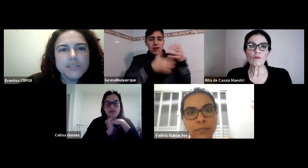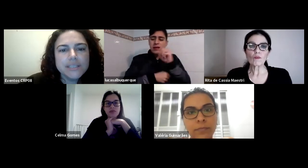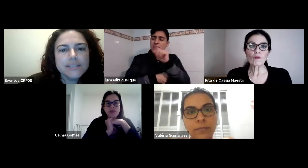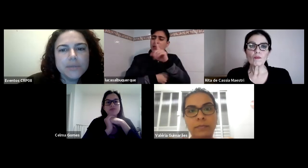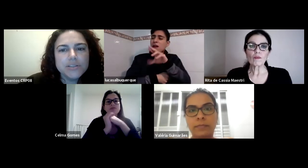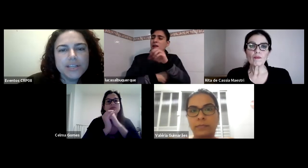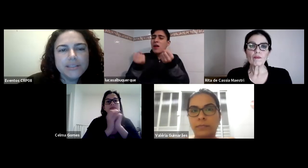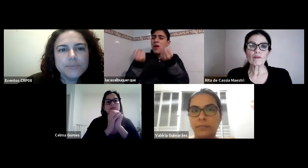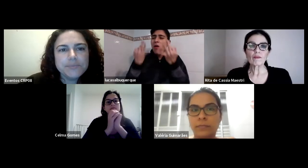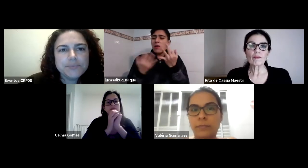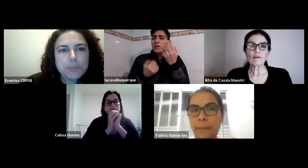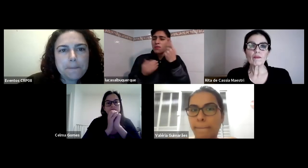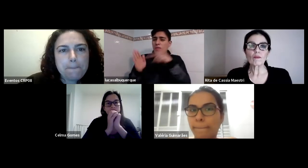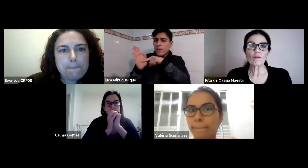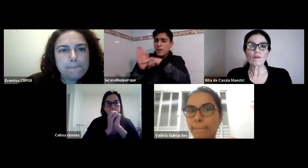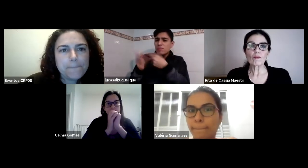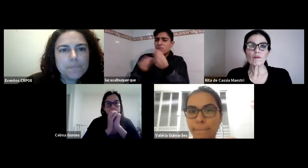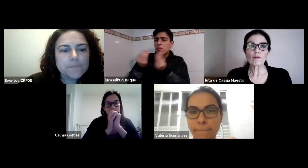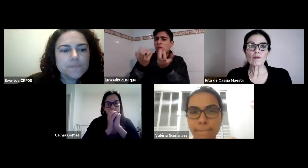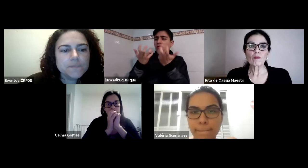da tua pesquisa para a gente?